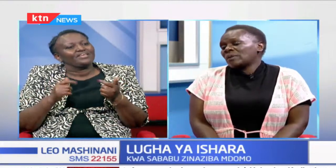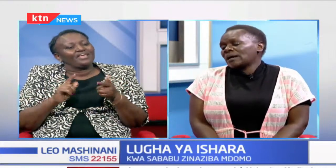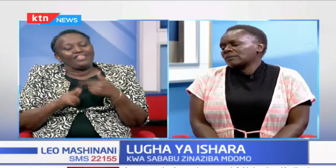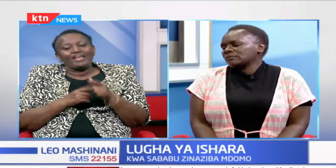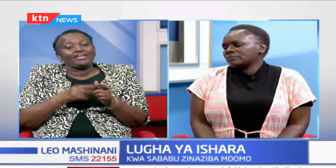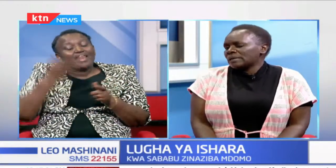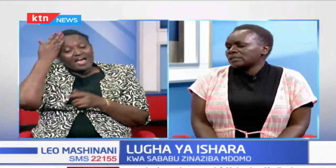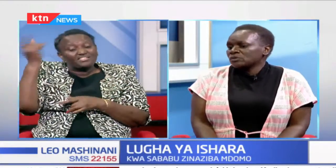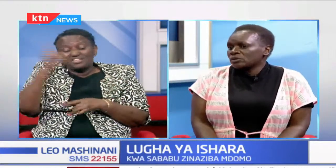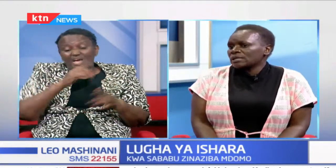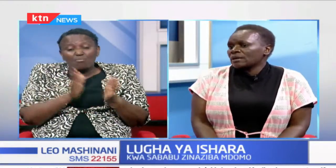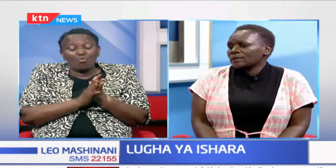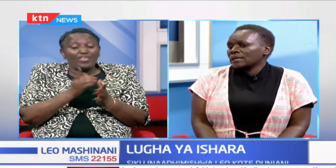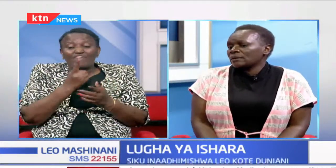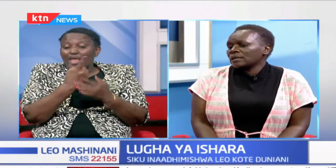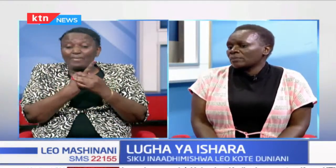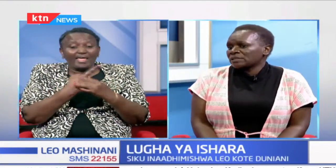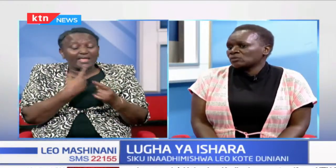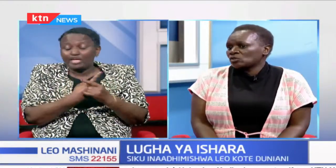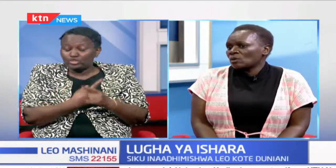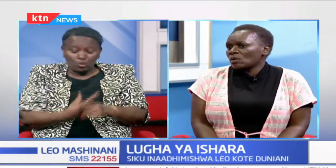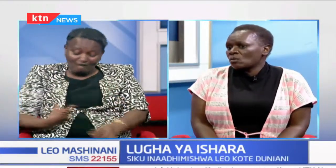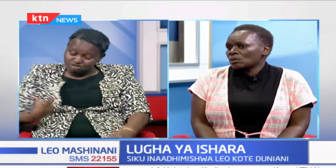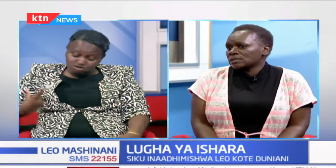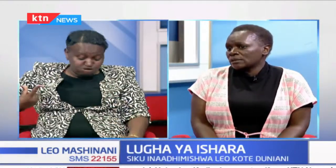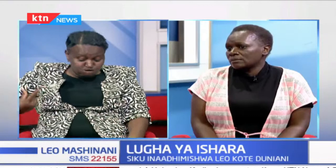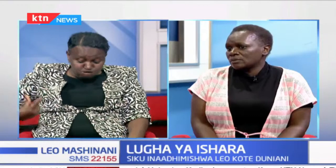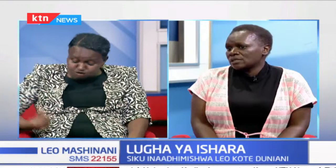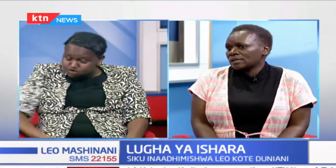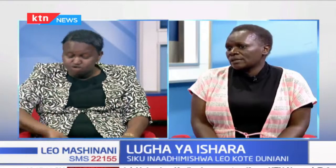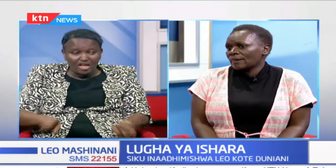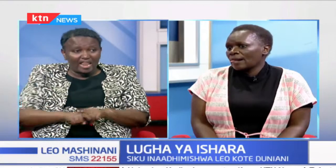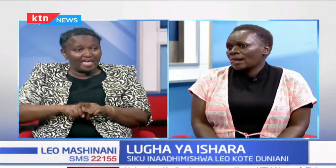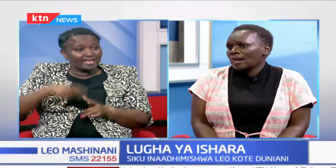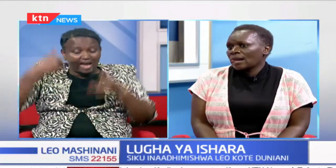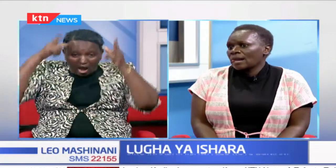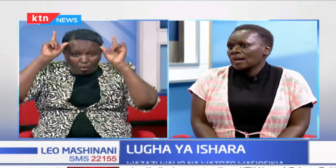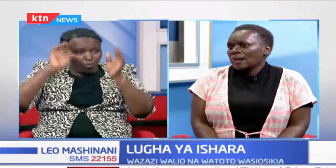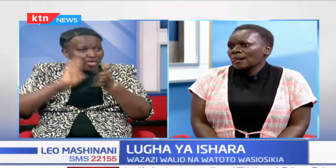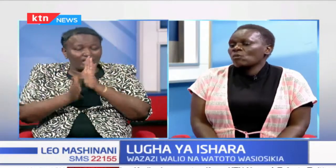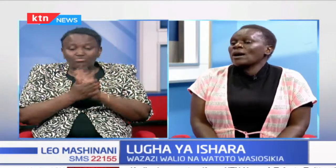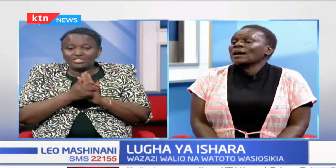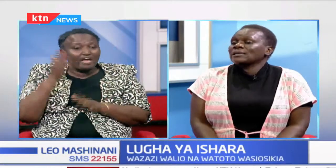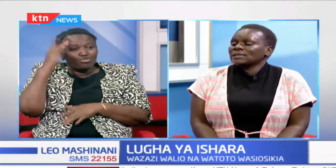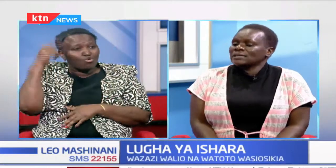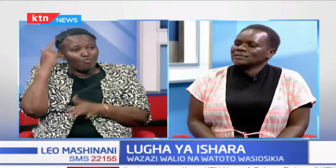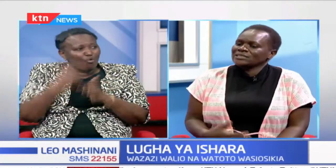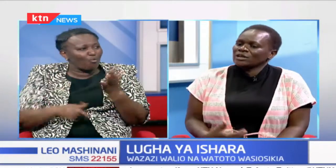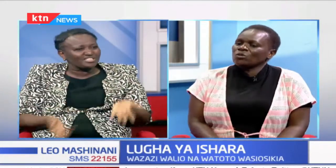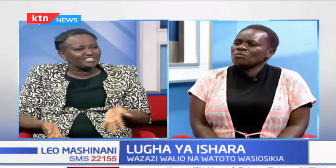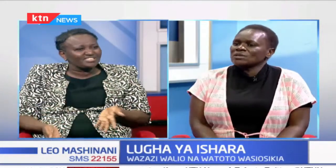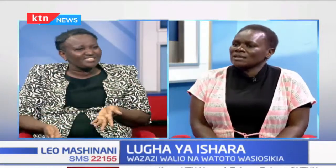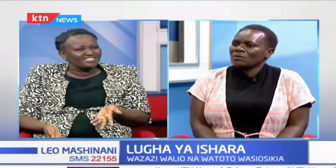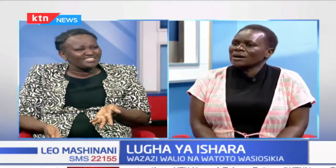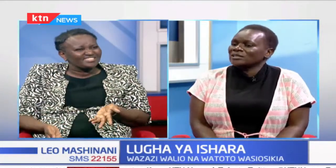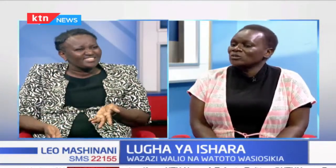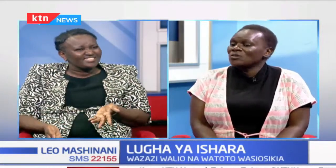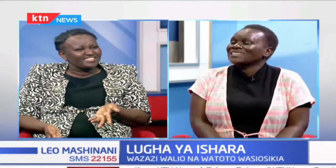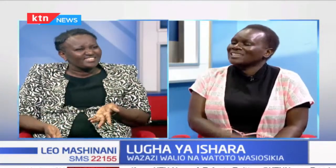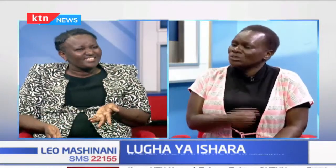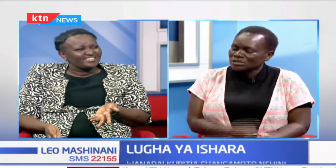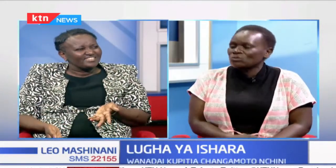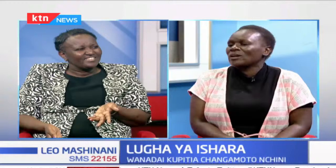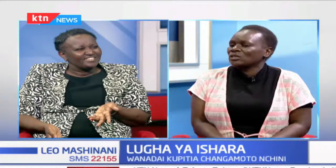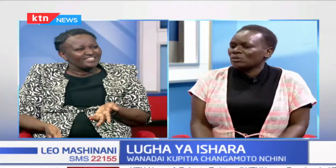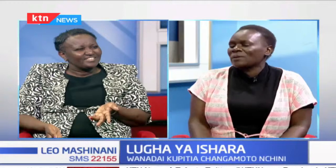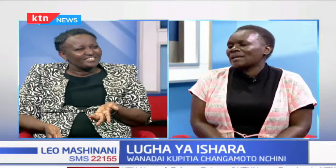Ikaendelea hivyo mpaka bahati nzuri nikawa nikampata mtoto wangu wa kwanza, msichana. Mm. Wakaleta ile shindano kubwa sana, wakanidunga,